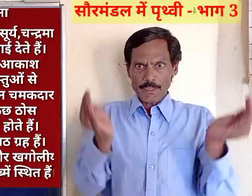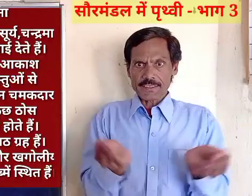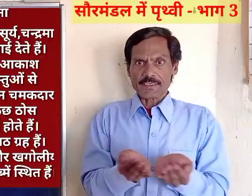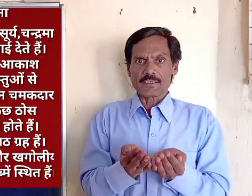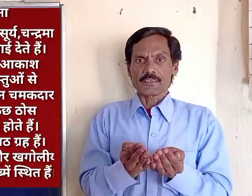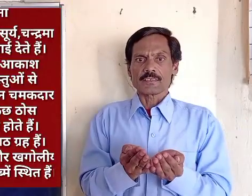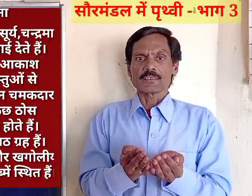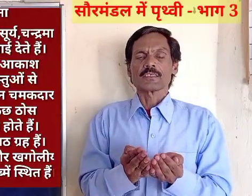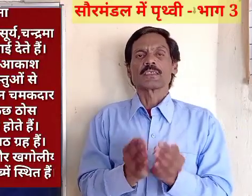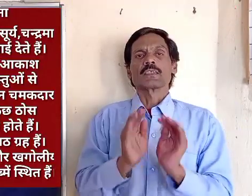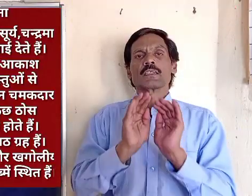पिंड